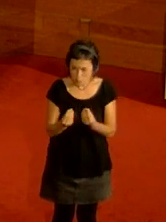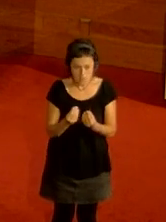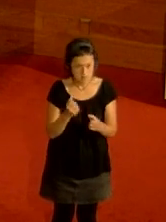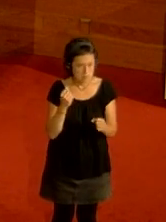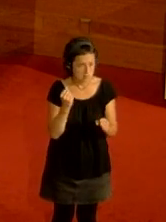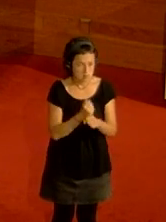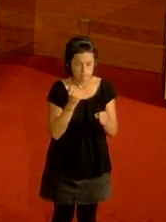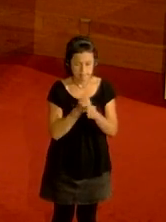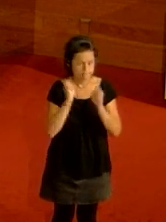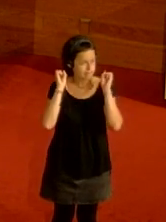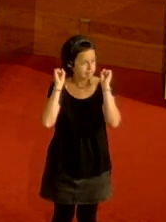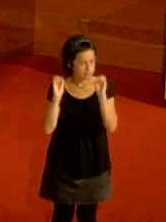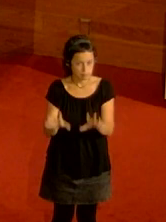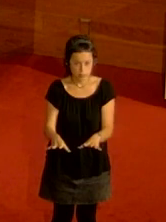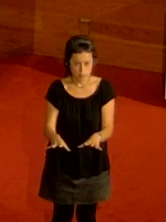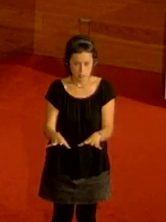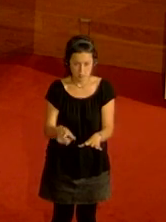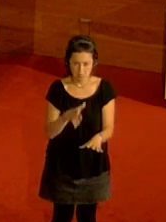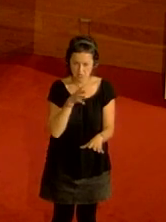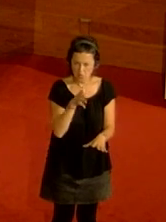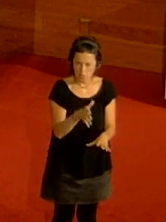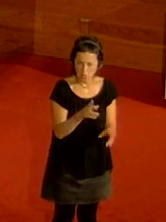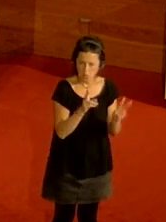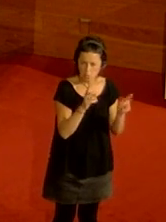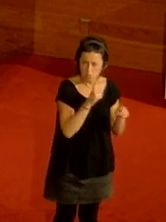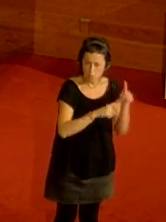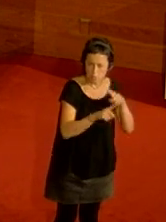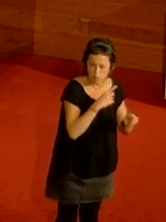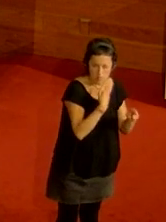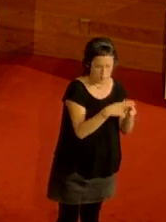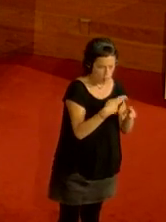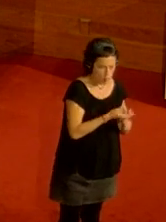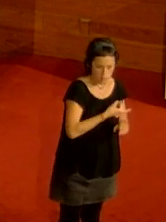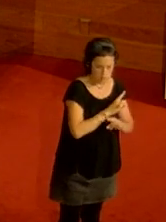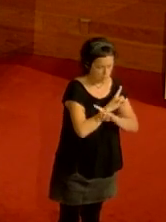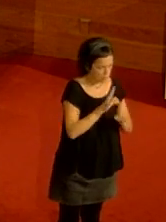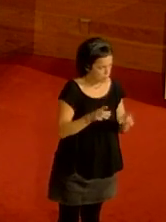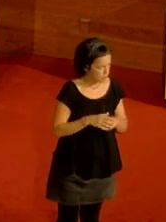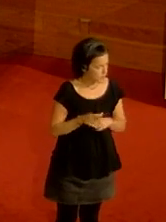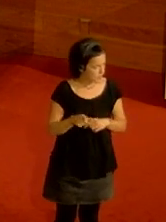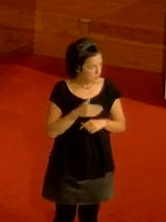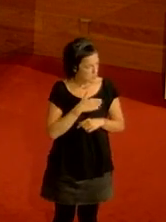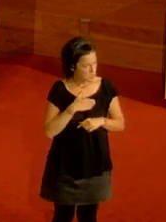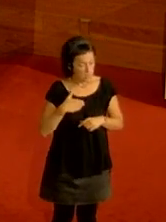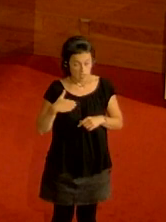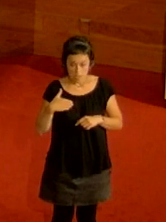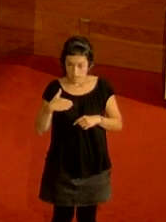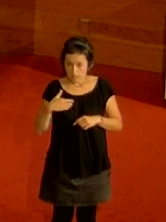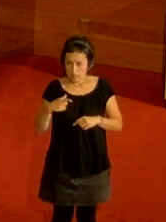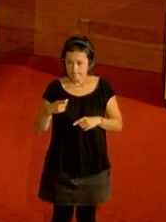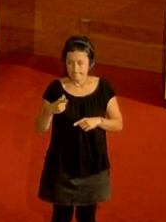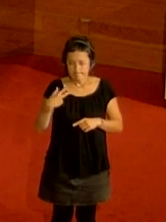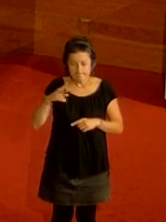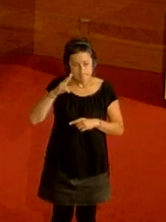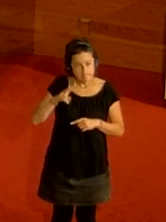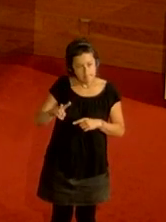sin estar articulados eh política y sindicalmente en este caso Quiero llamar la atención sobre lo que a mi modo de ver es uno